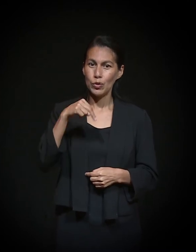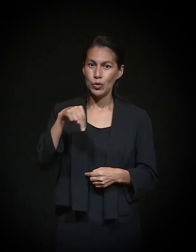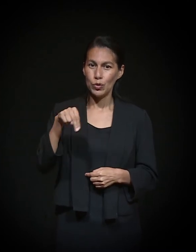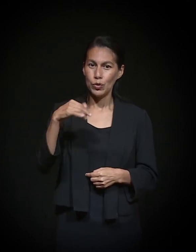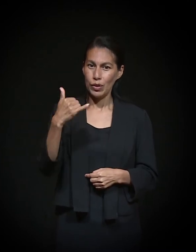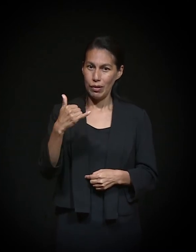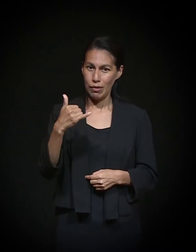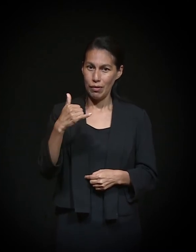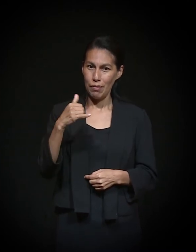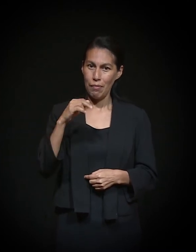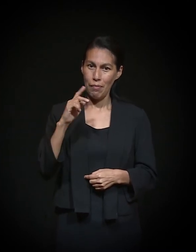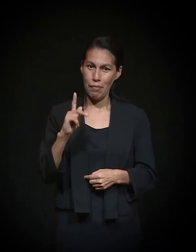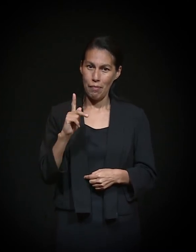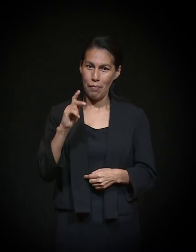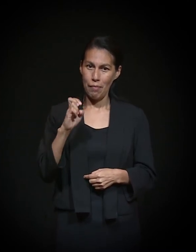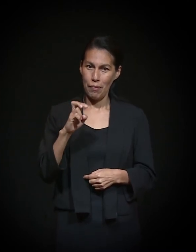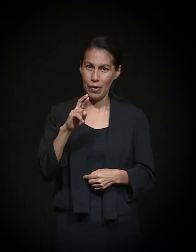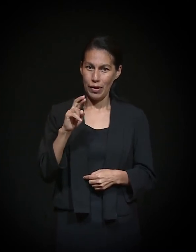cuéntenos.